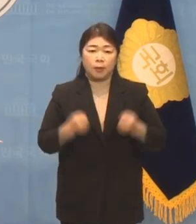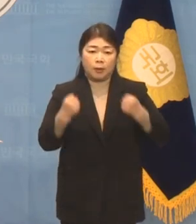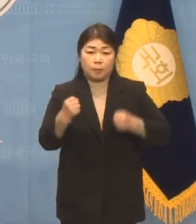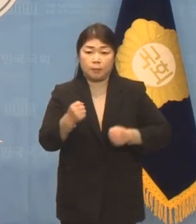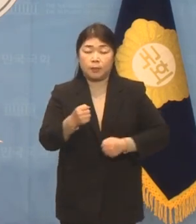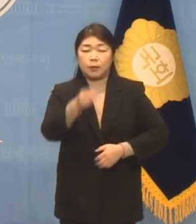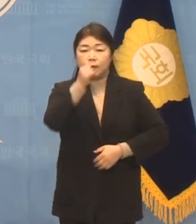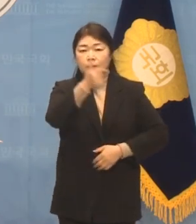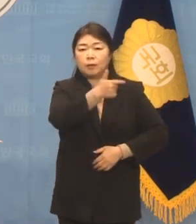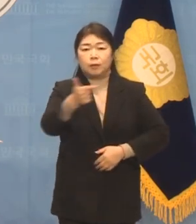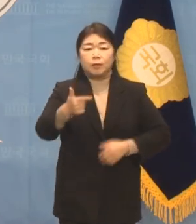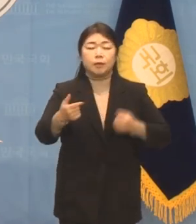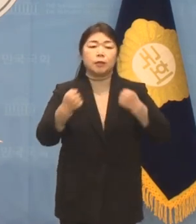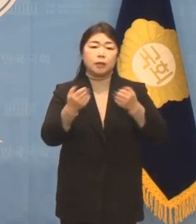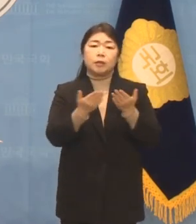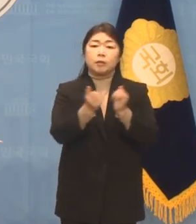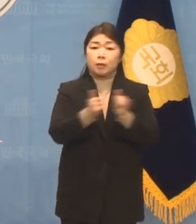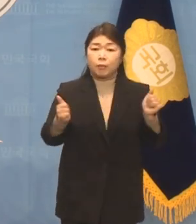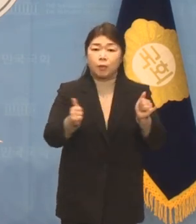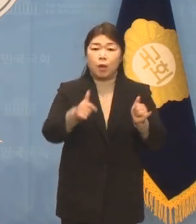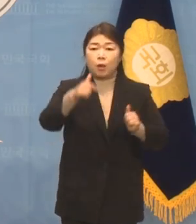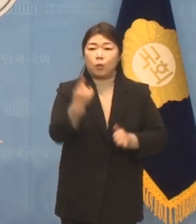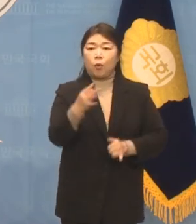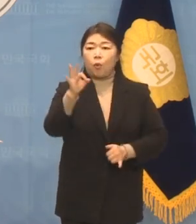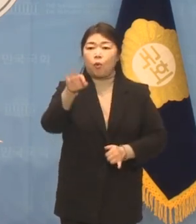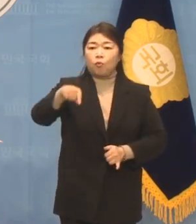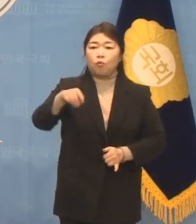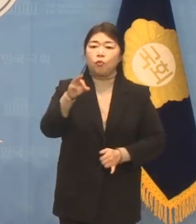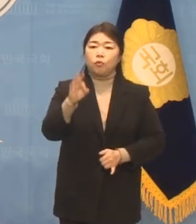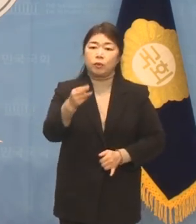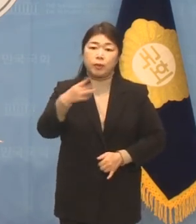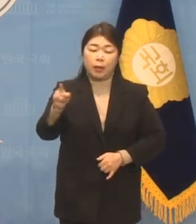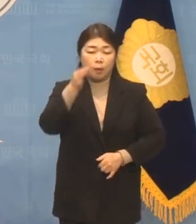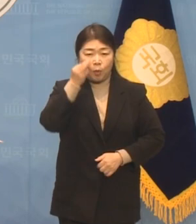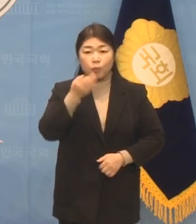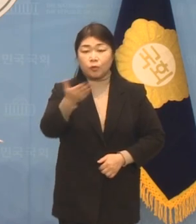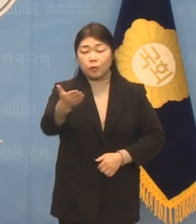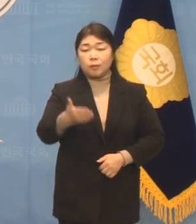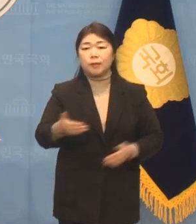큰일꾼 노웅래의 진면목을 보여드리겠습니다. 감사합니다.